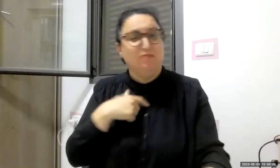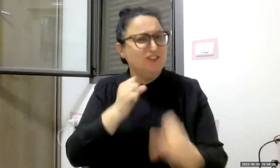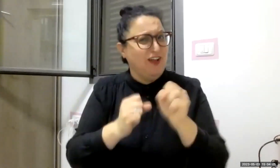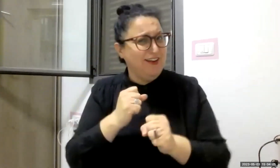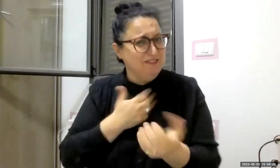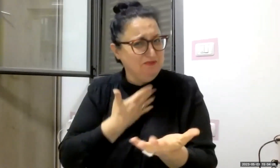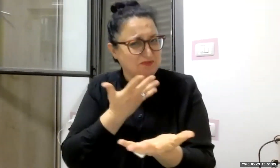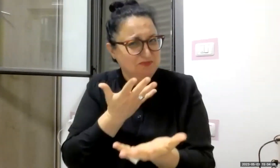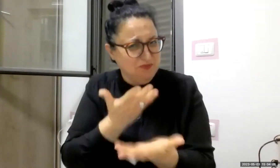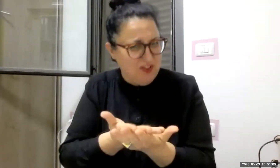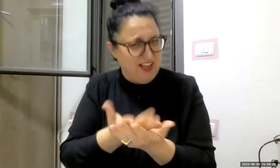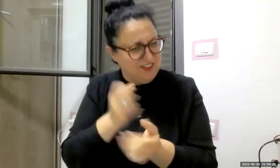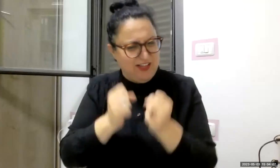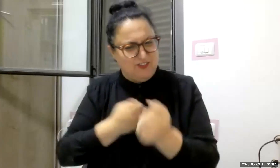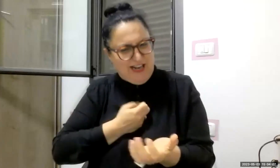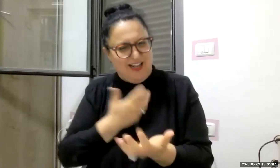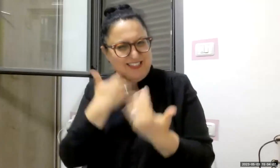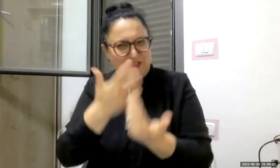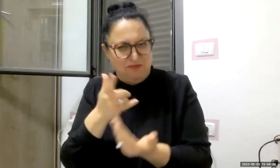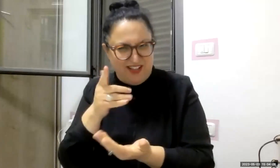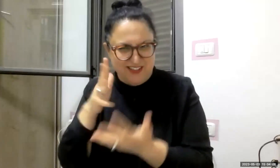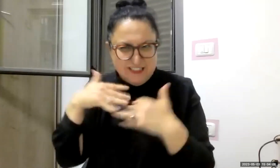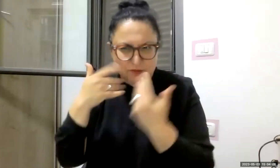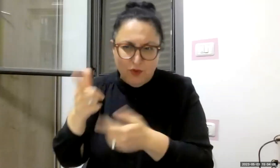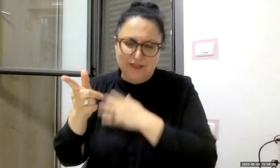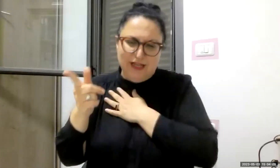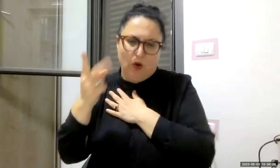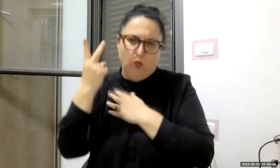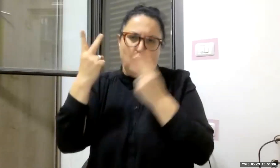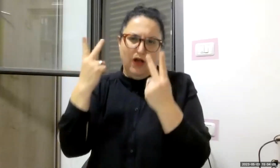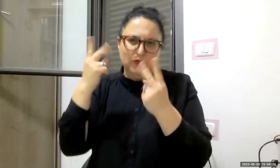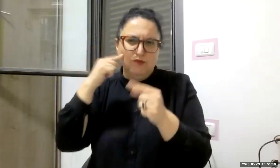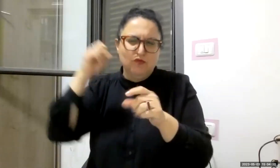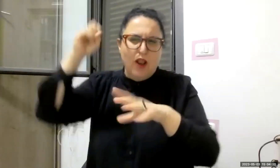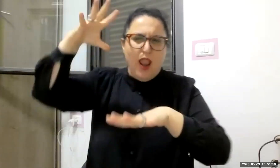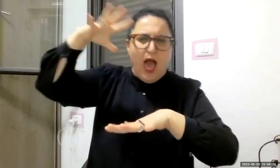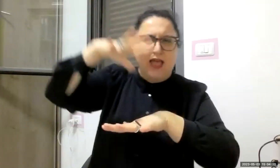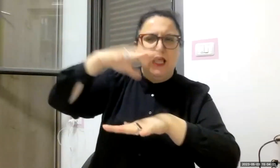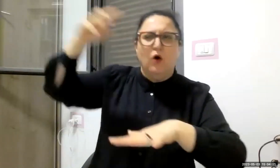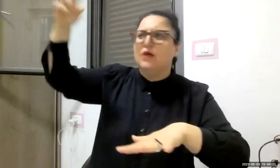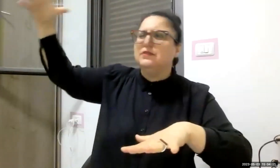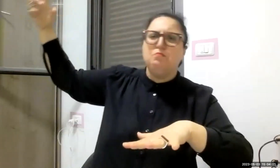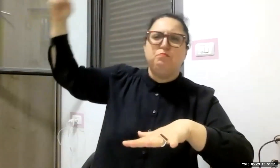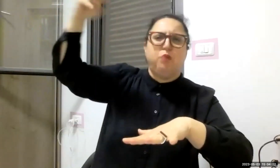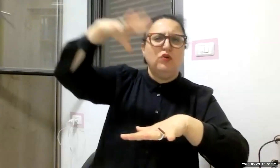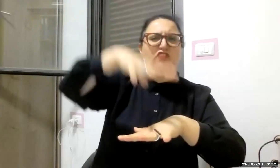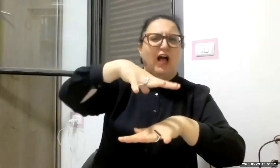עכשיו, קשה לי, אני מודה שקשה לי לספר את הסיפור הזה, אבל הוא מאוד מאוד חשוב, כדי